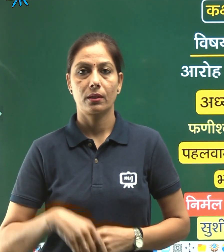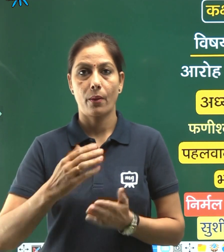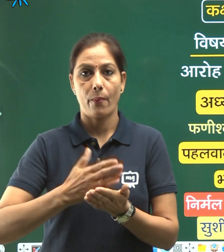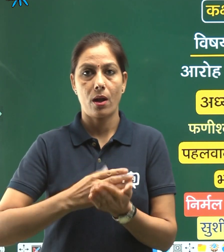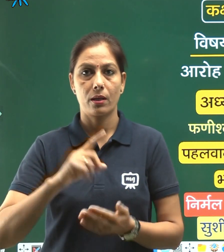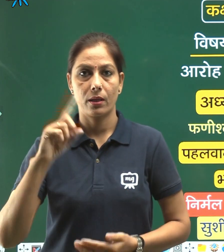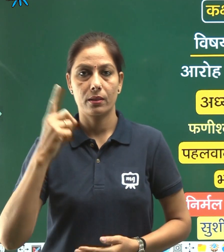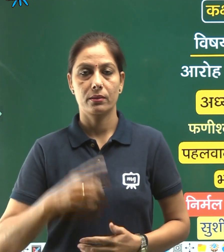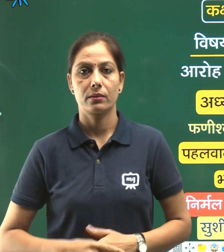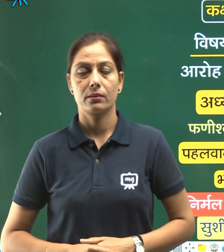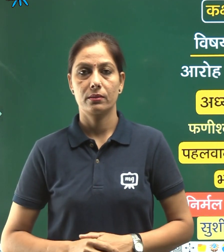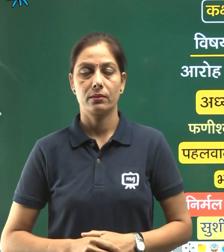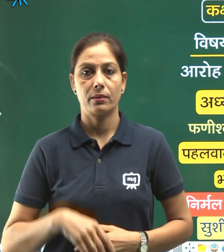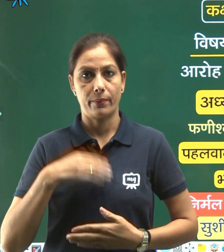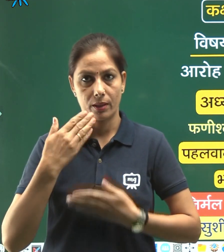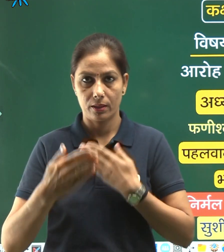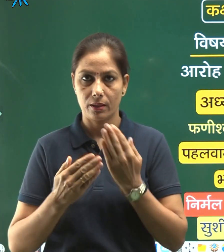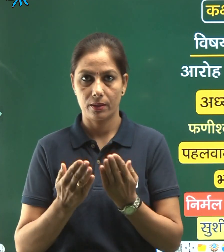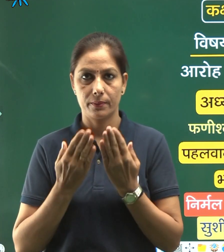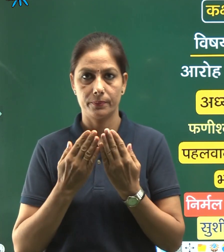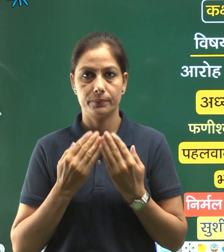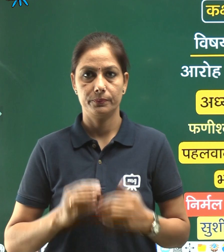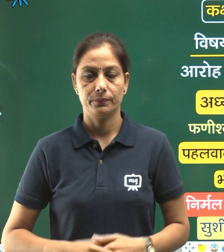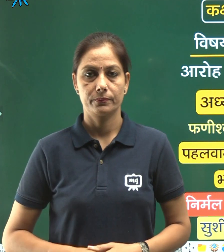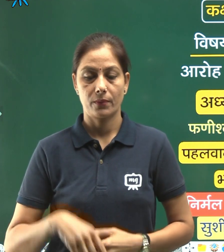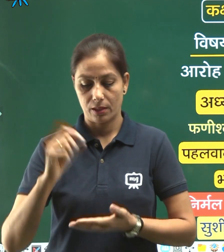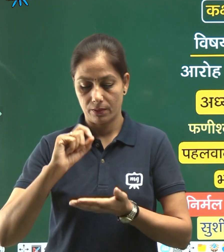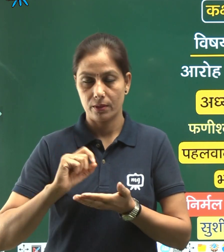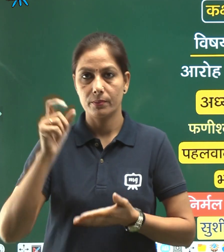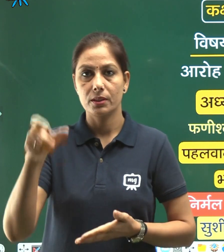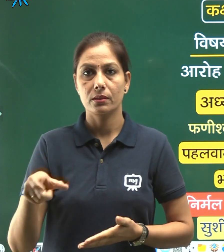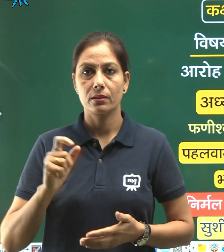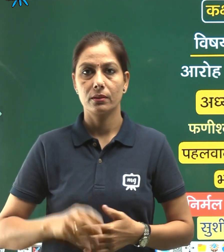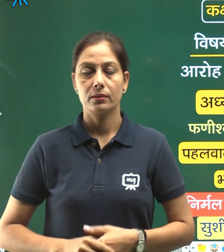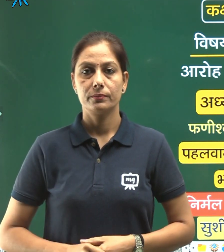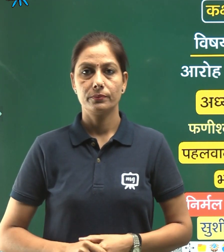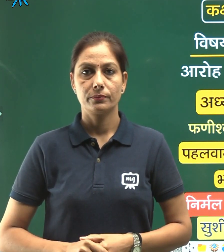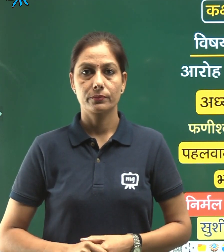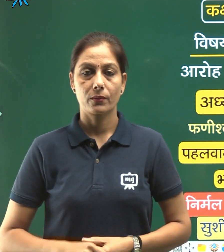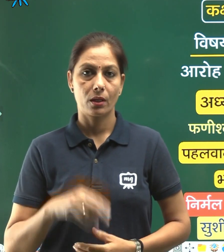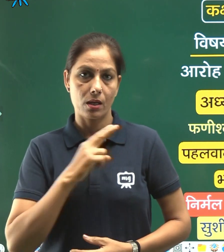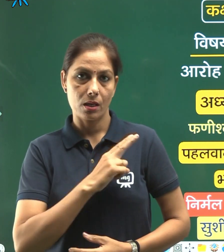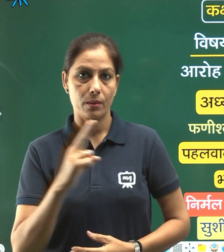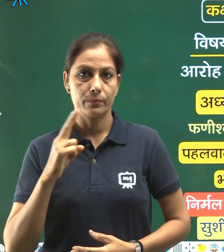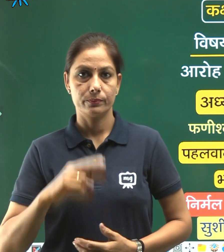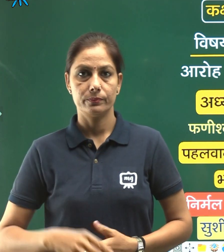भाग एक पढ़ेंगे। लेखक हैं फणीश्वरनाथ